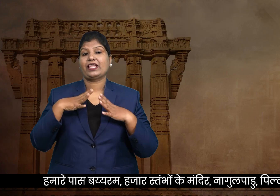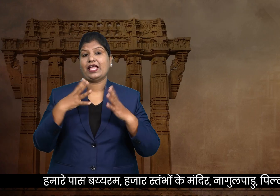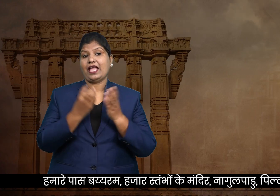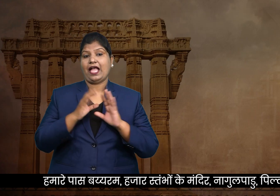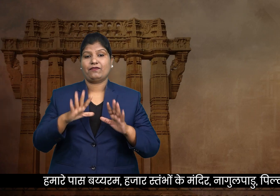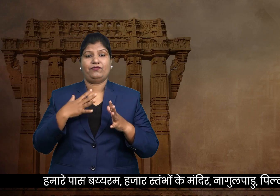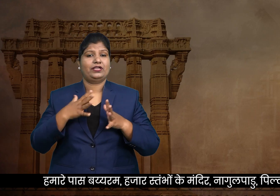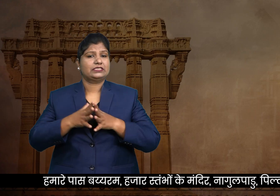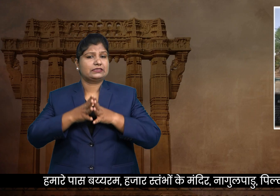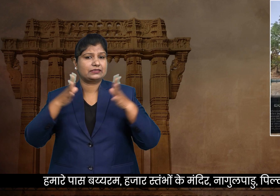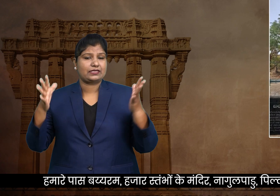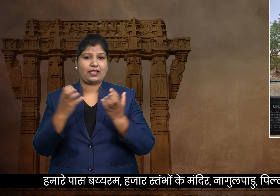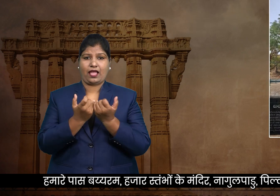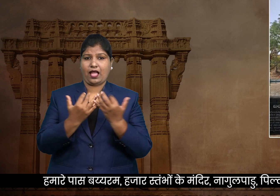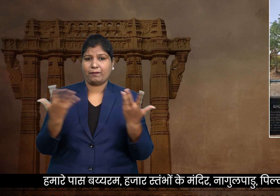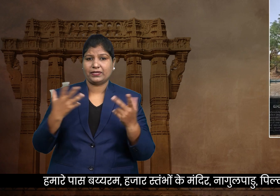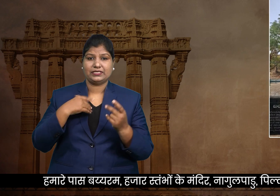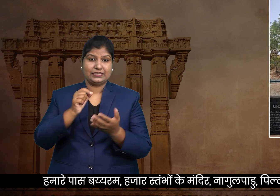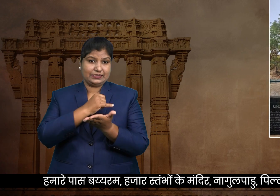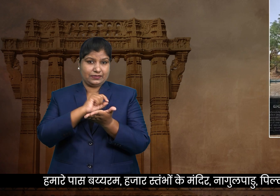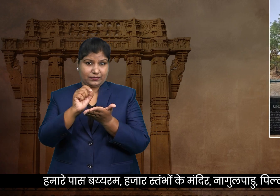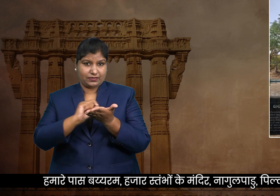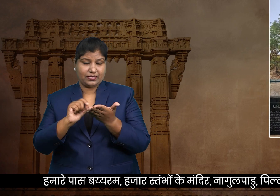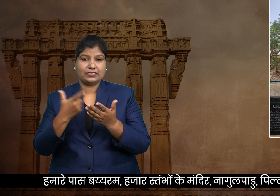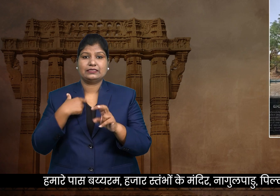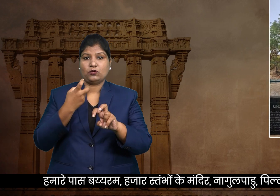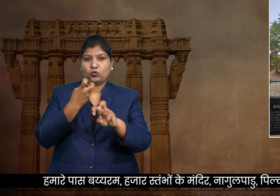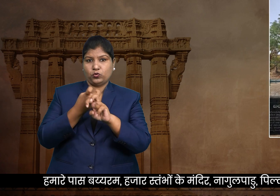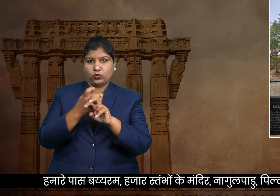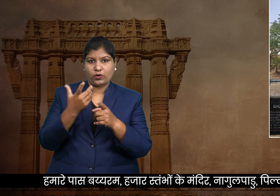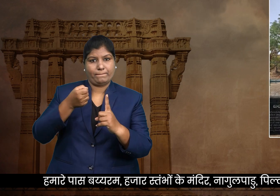हमारे पास बयारम,